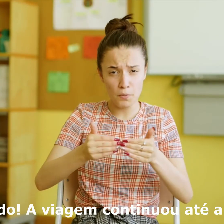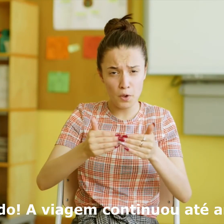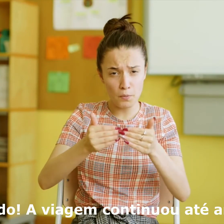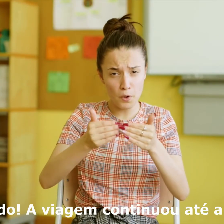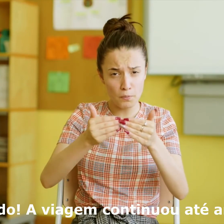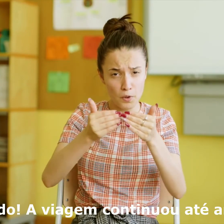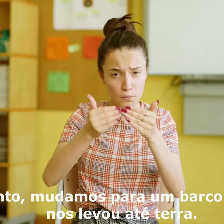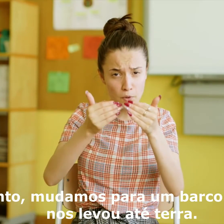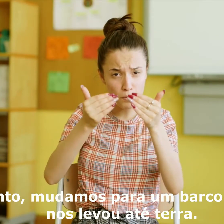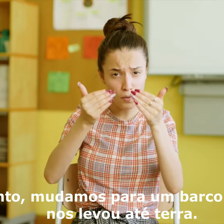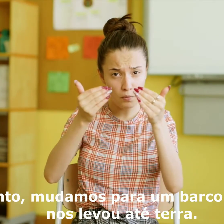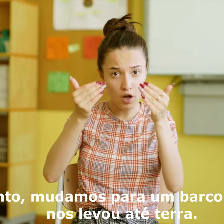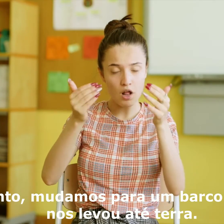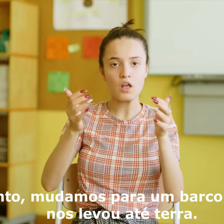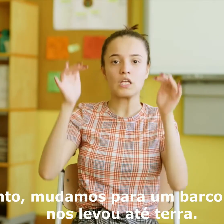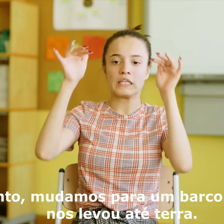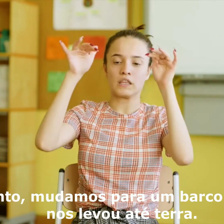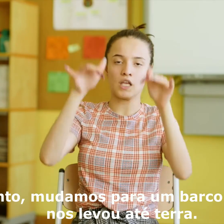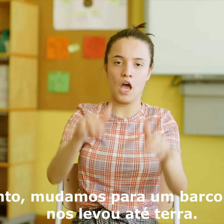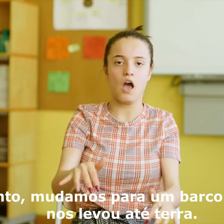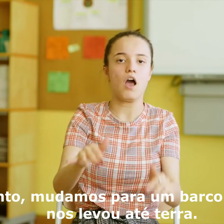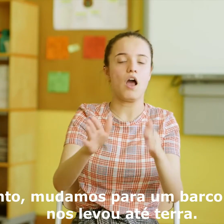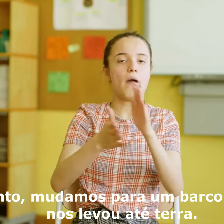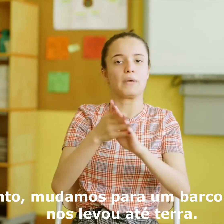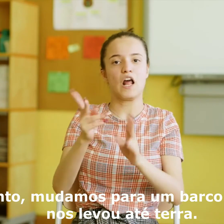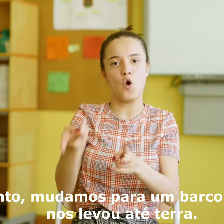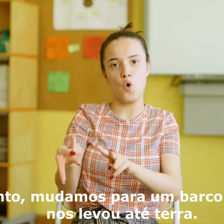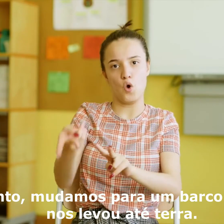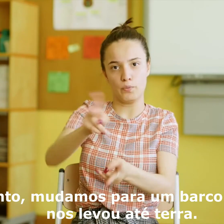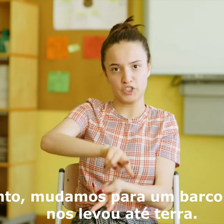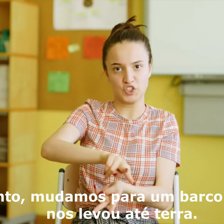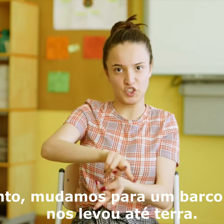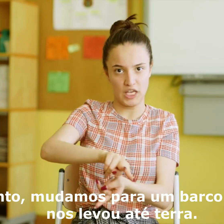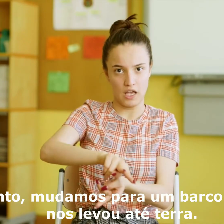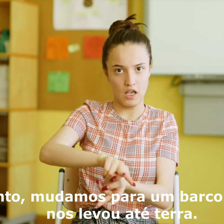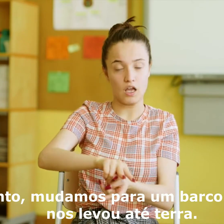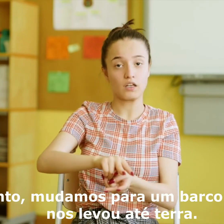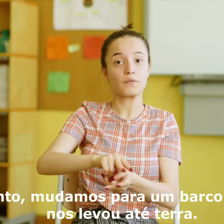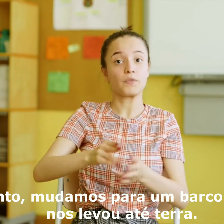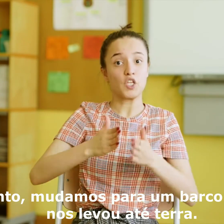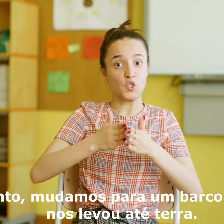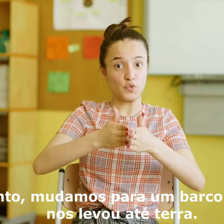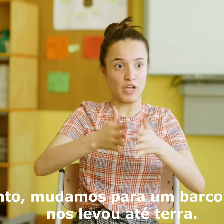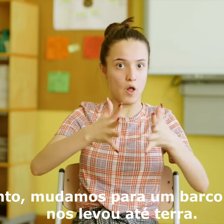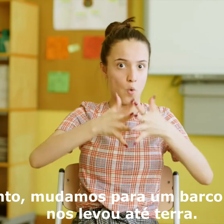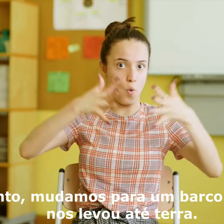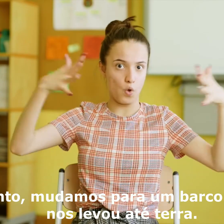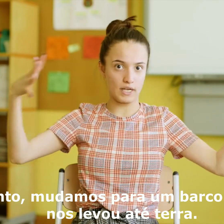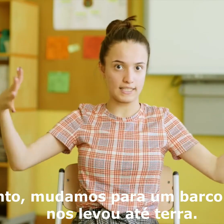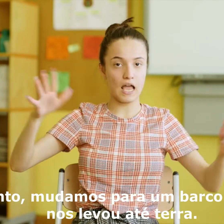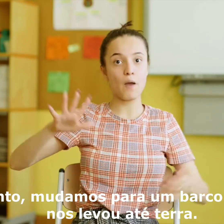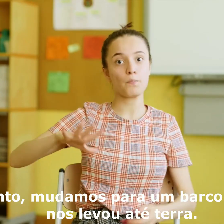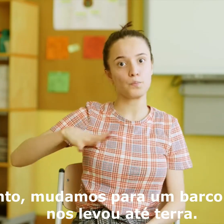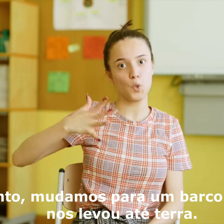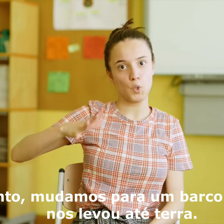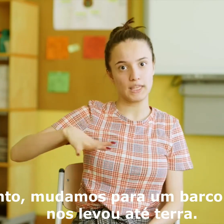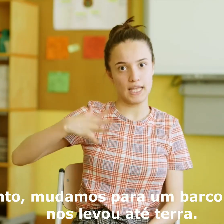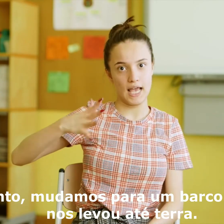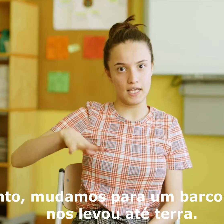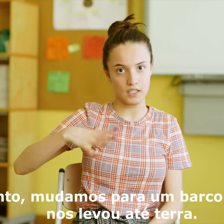manhã. E foi então que chegamos e pronto, depois mudamos para um barco maior